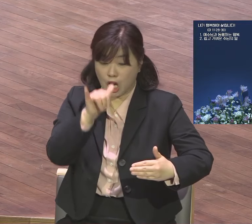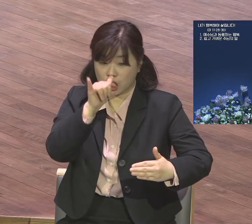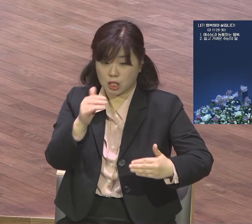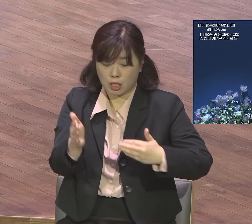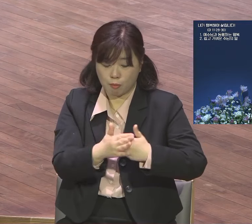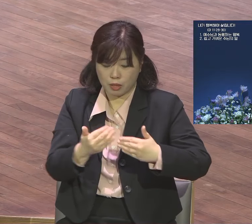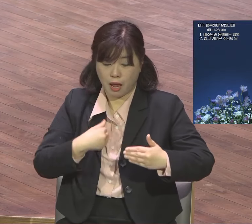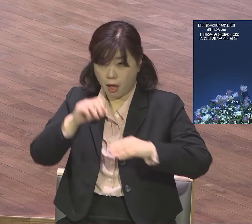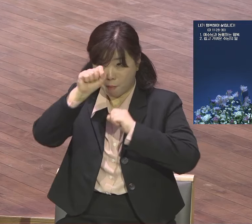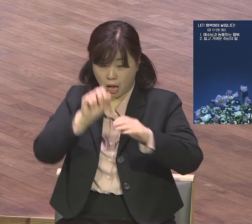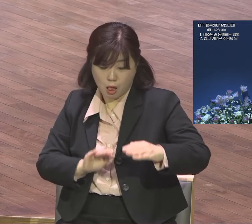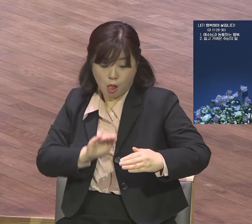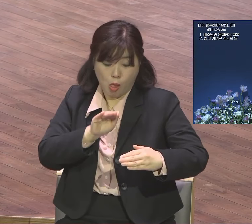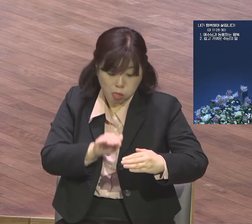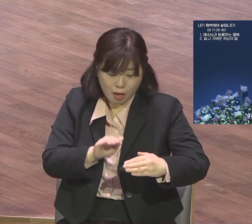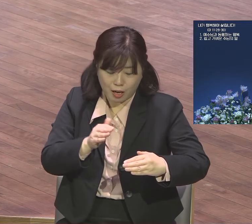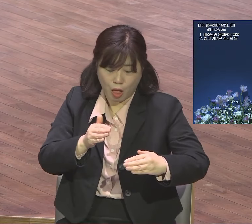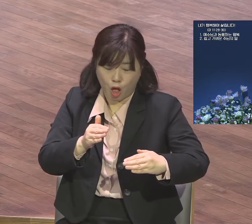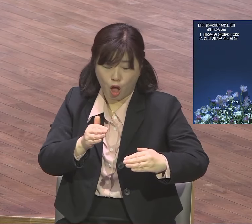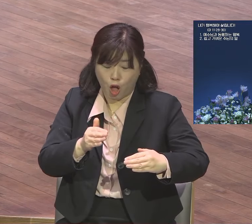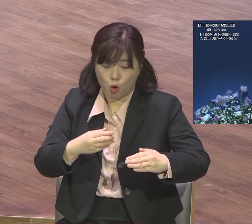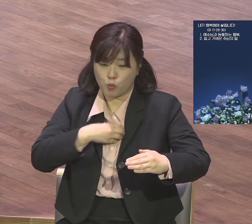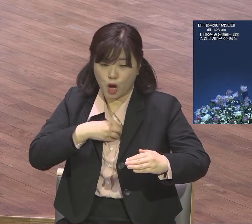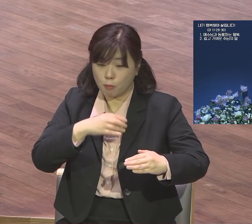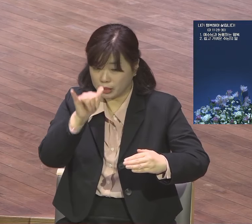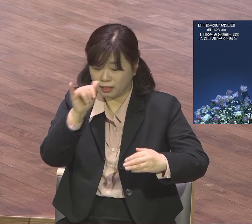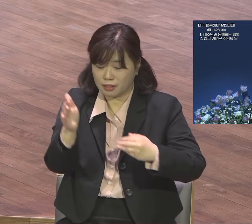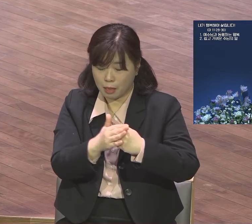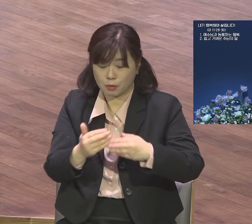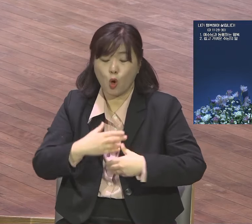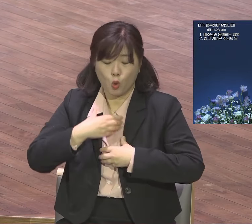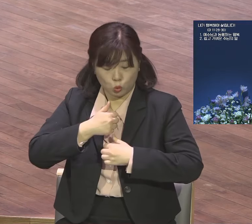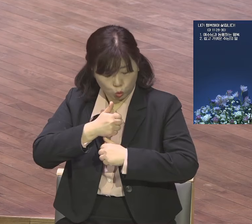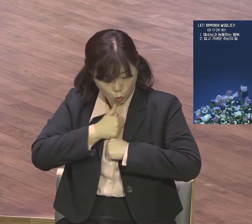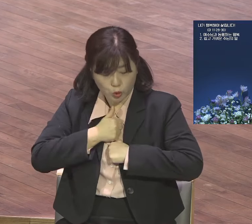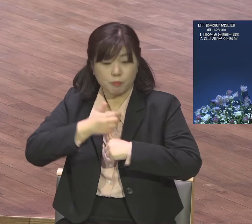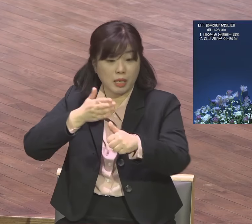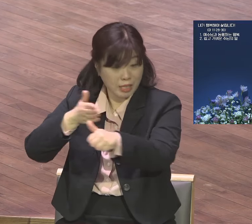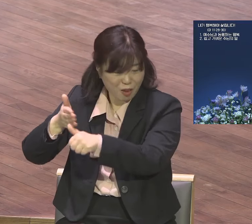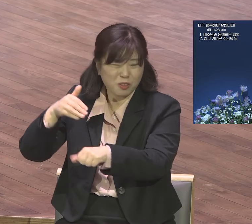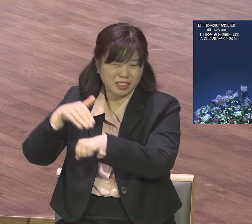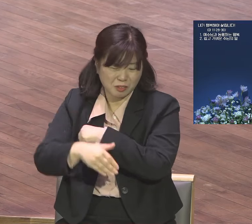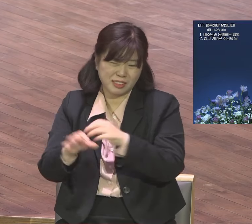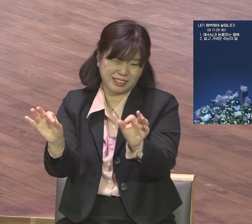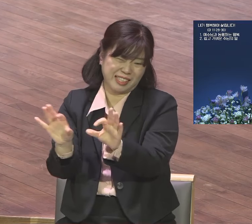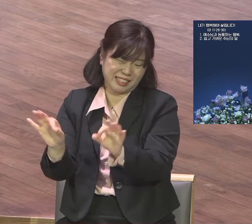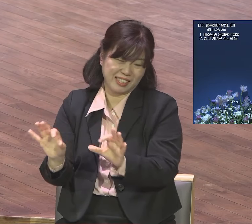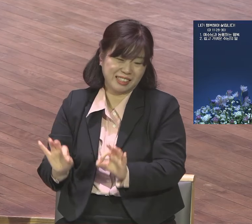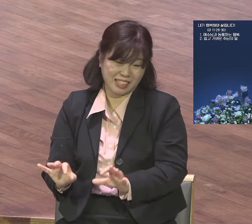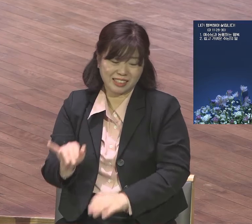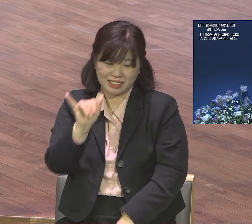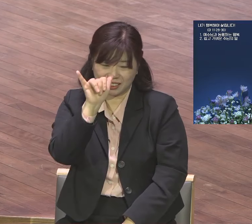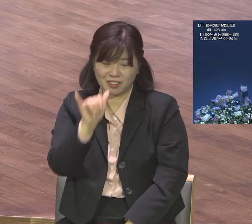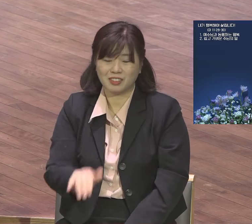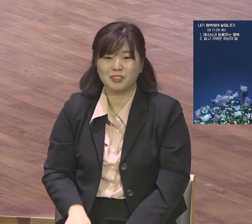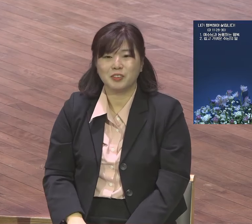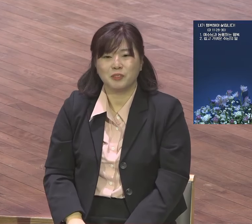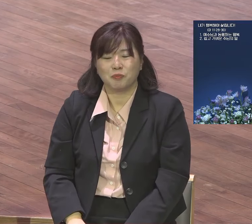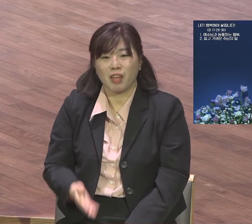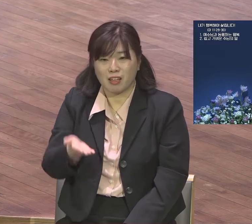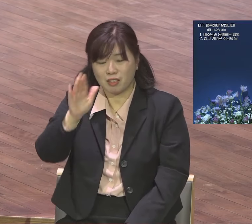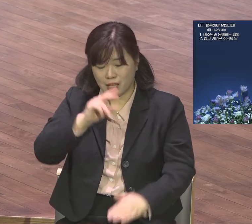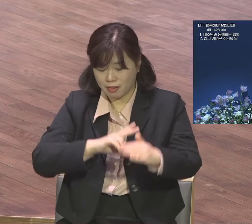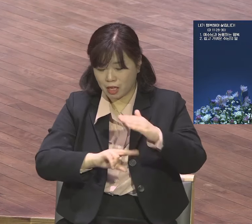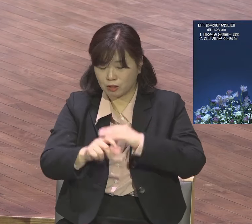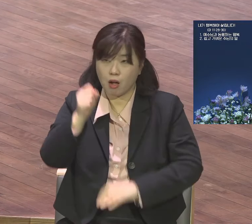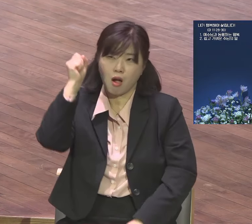바랍니다. 그 정도입니다. 근데 제가 그날 탄 열차의 기관사분은 이 표현에다가 또 몇 마디 말을 붙여서 좀 길게